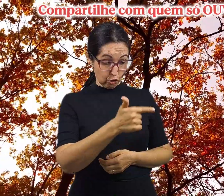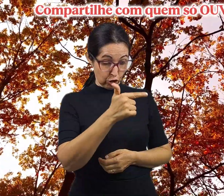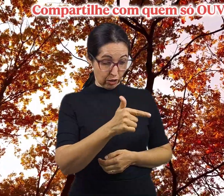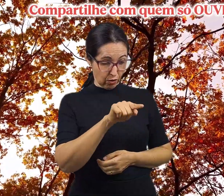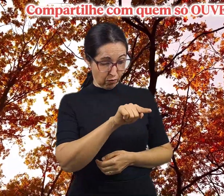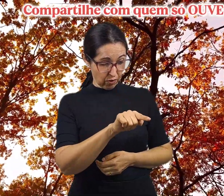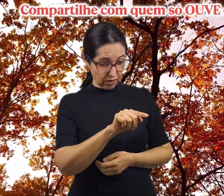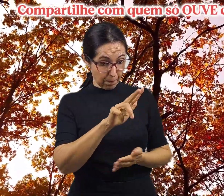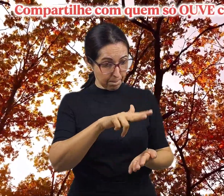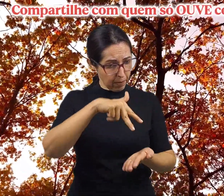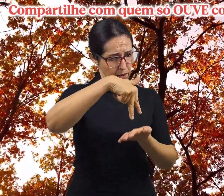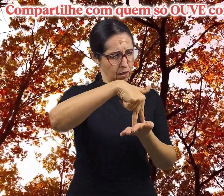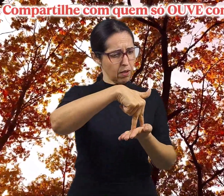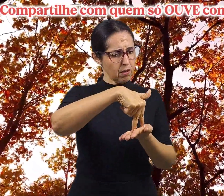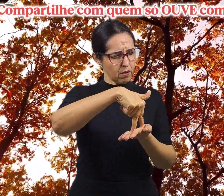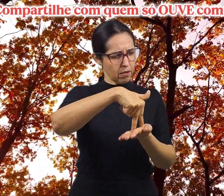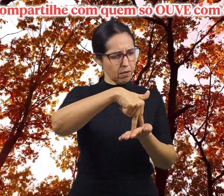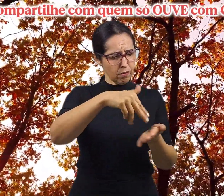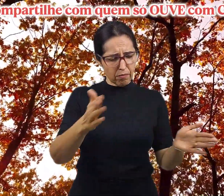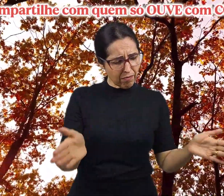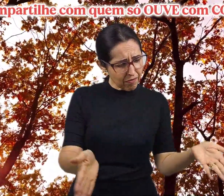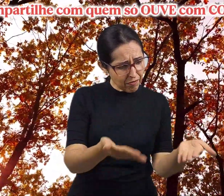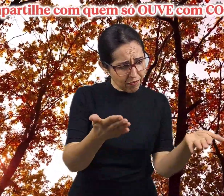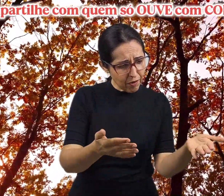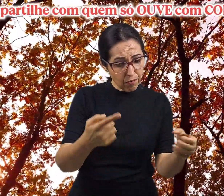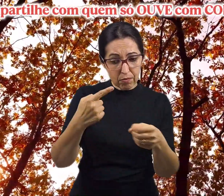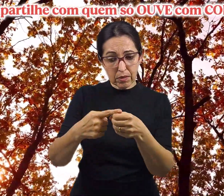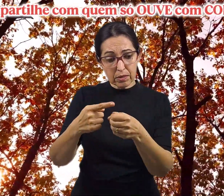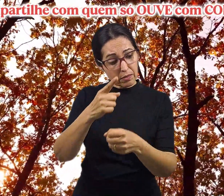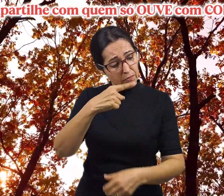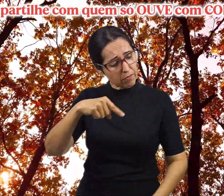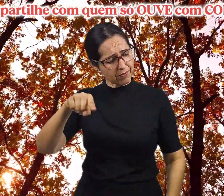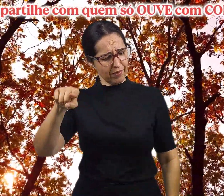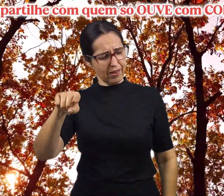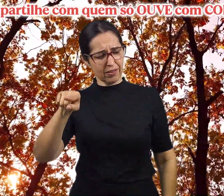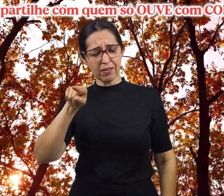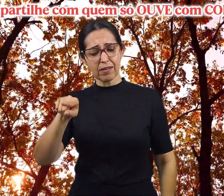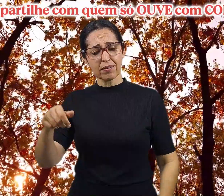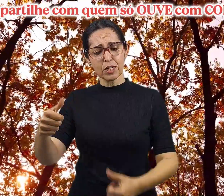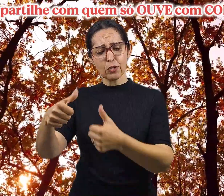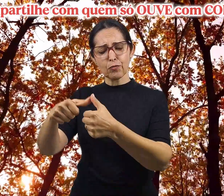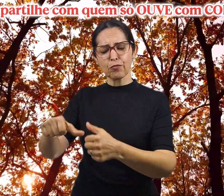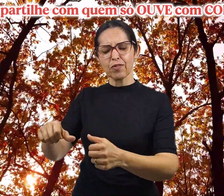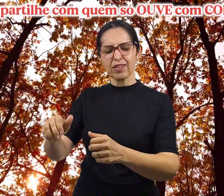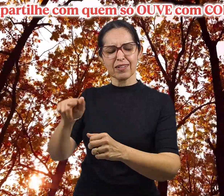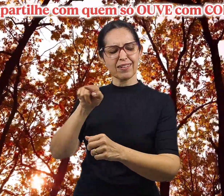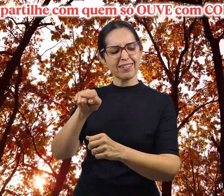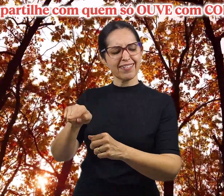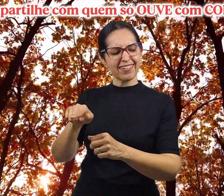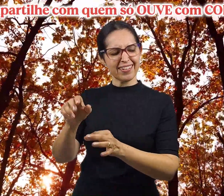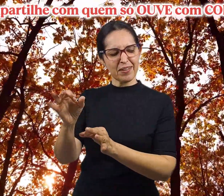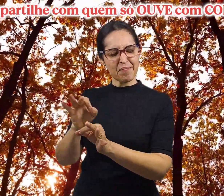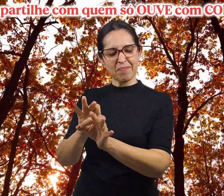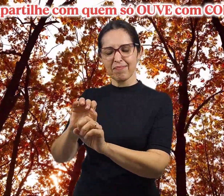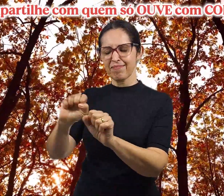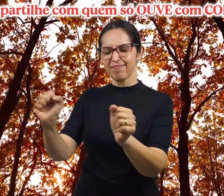Jacó, sobe a Betel e habita ali, e faze